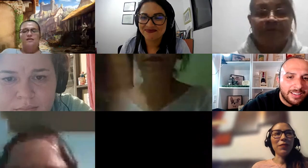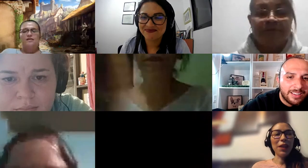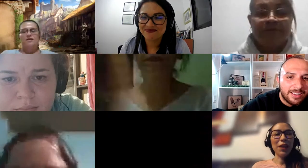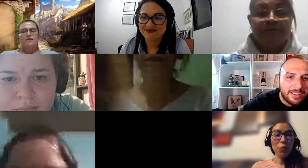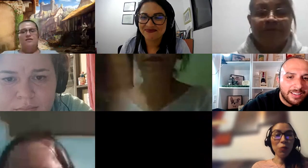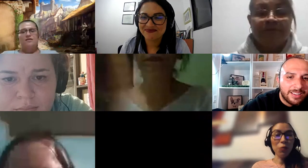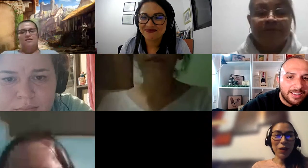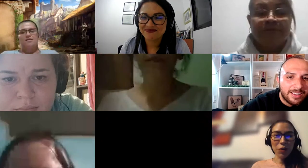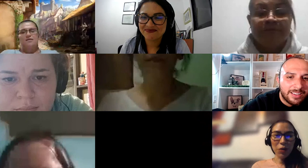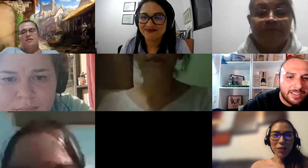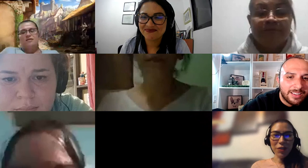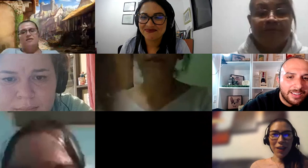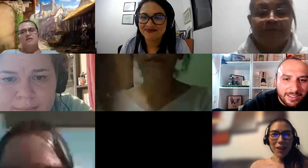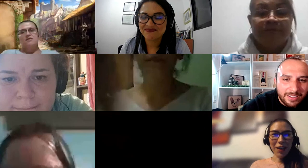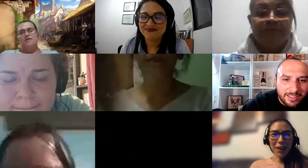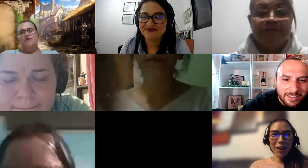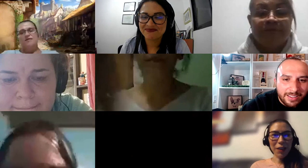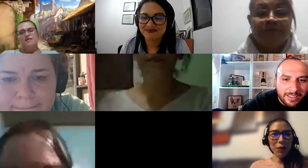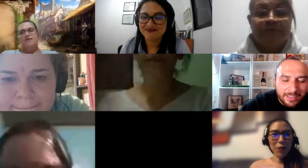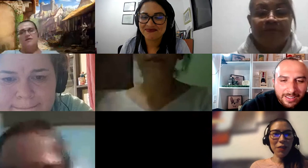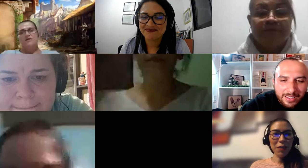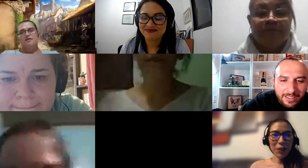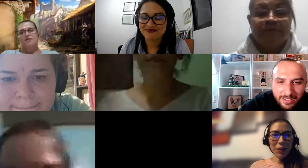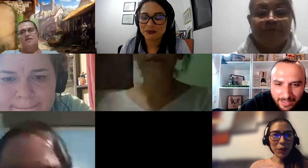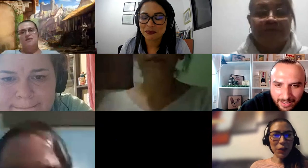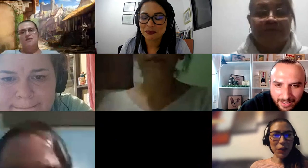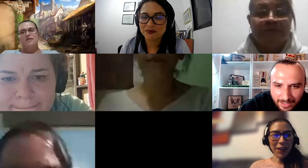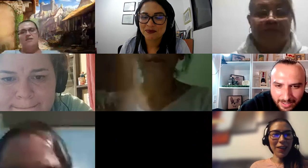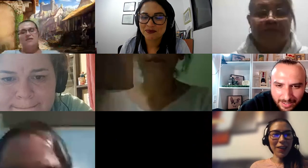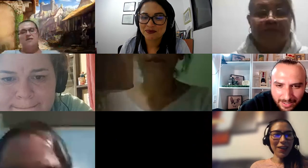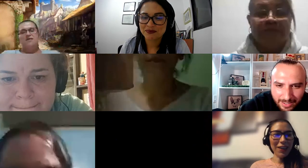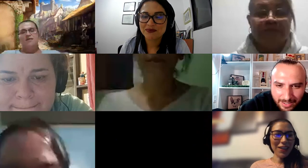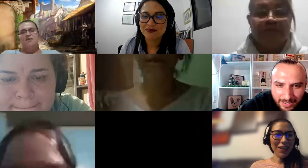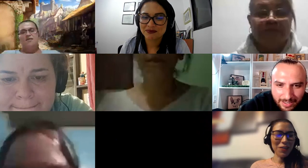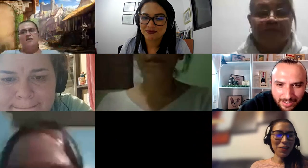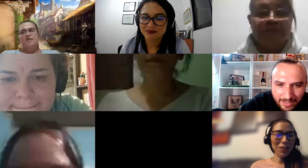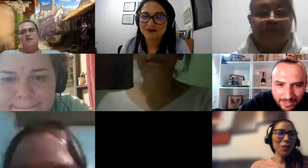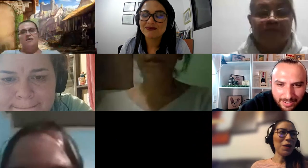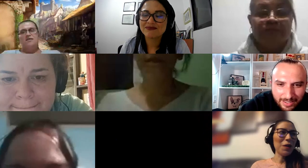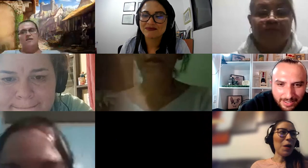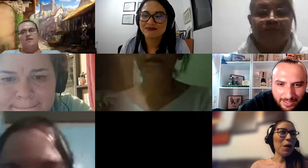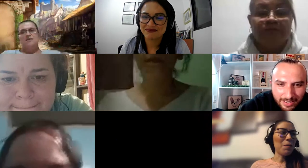que tuvimos... alguna dificultad al inicio